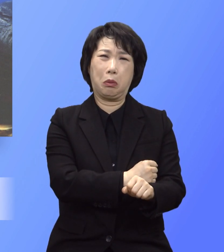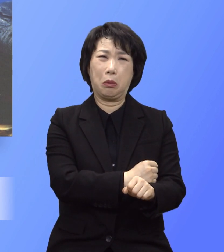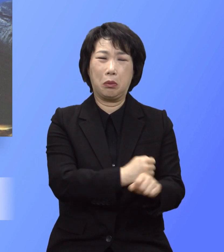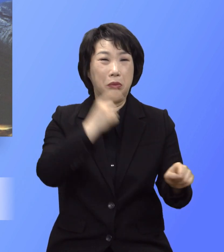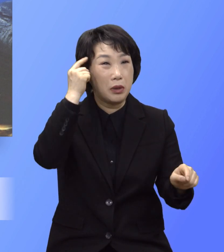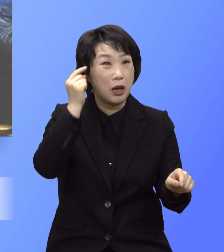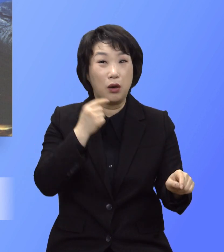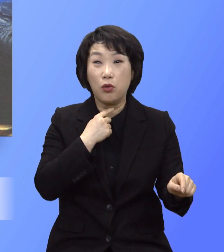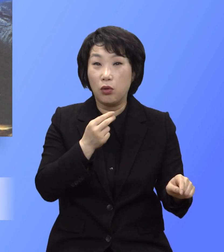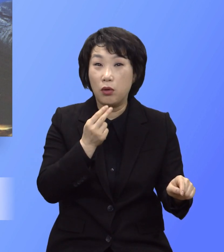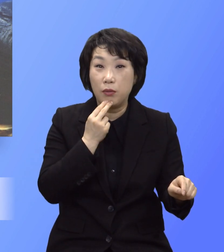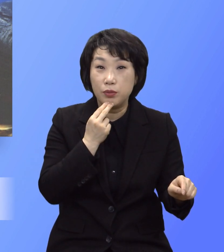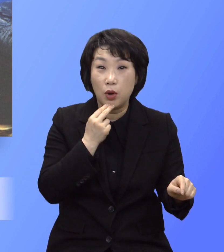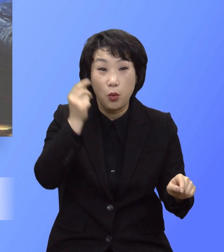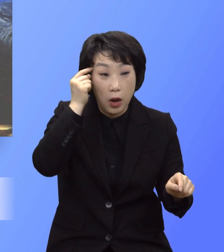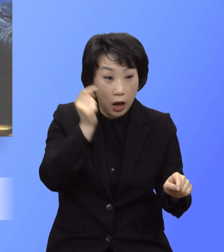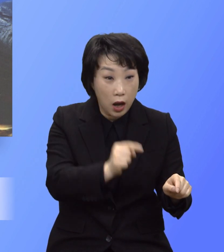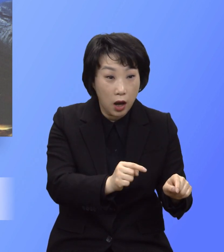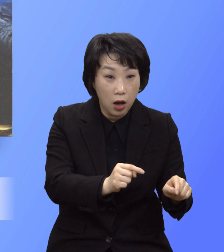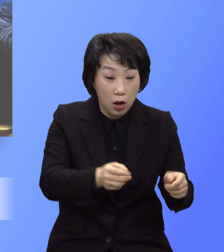생각 안 해요. 왜 안 하느냐?